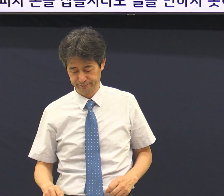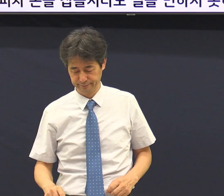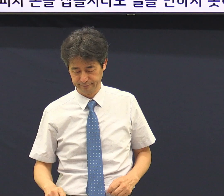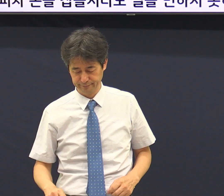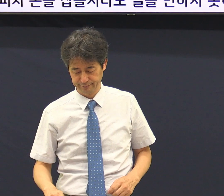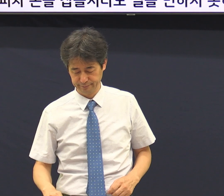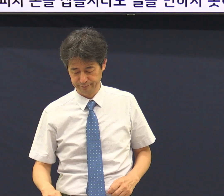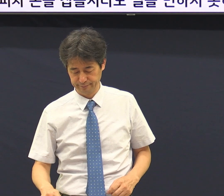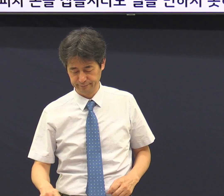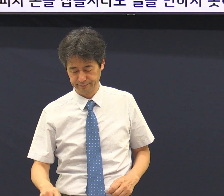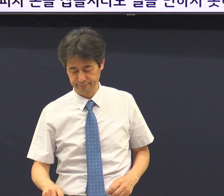것이죠.